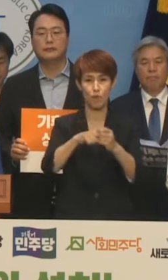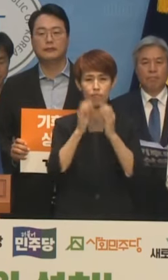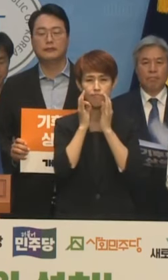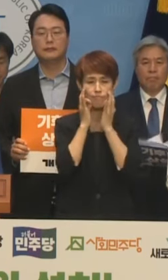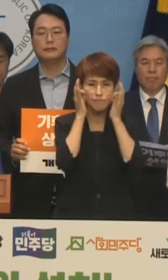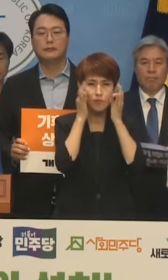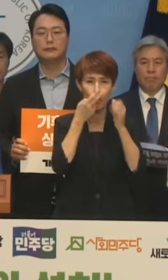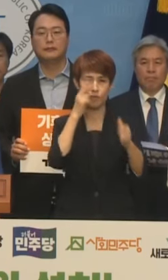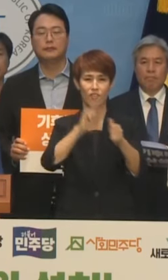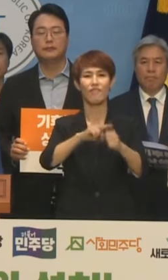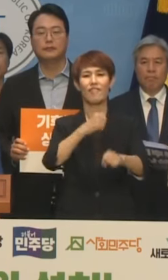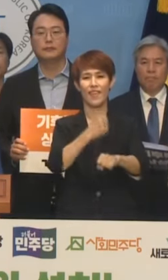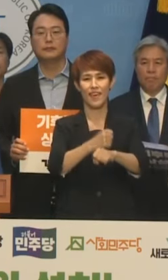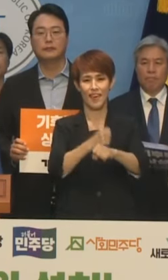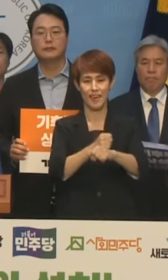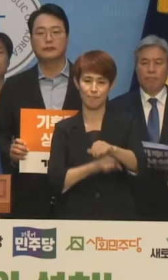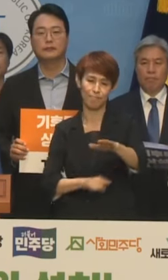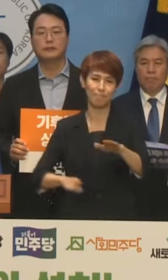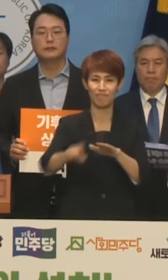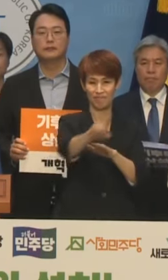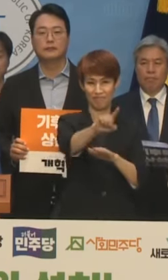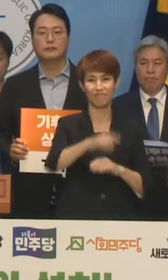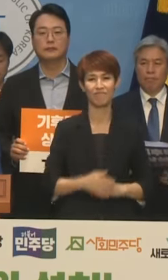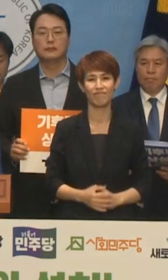도전을 아끼지 않고 앞장서겠습니다.